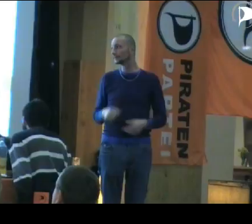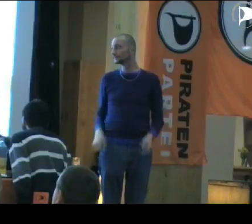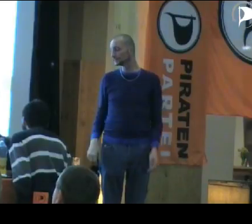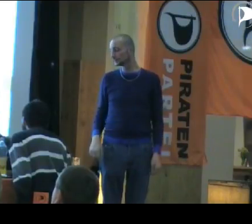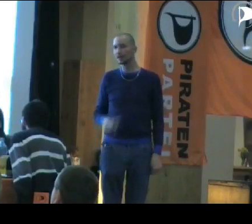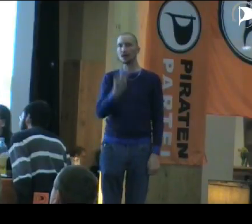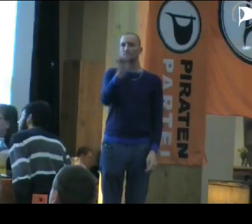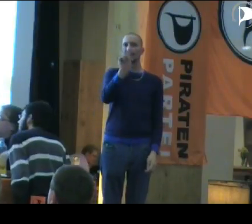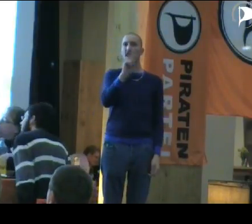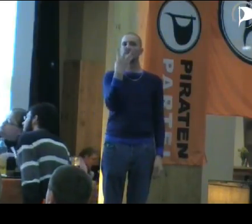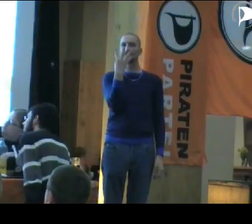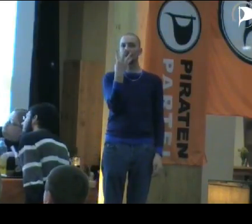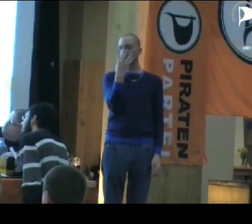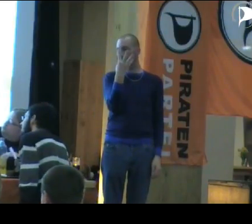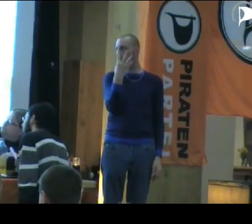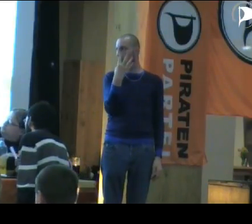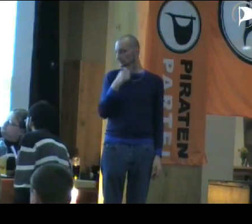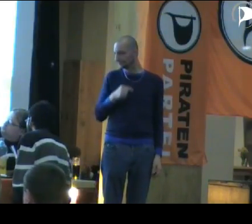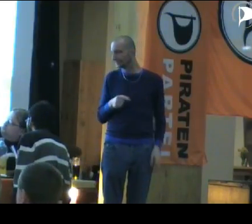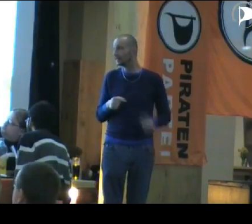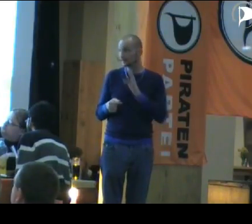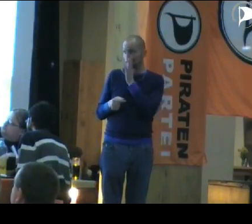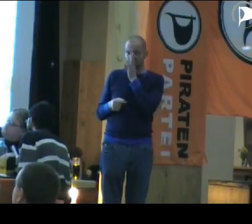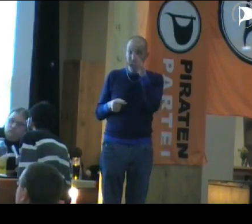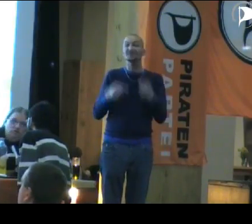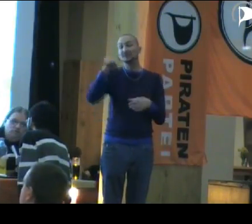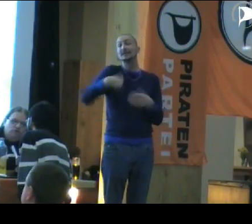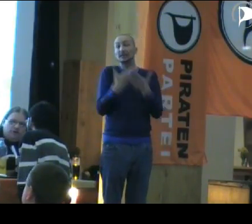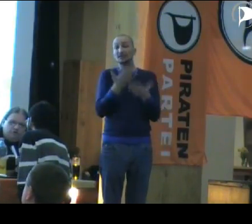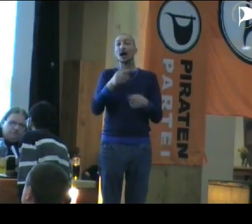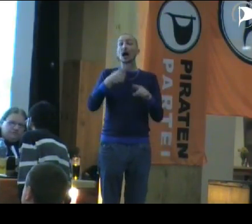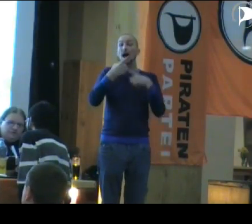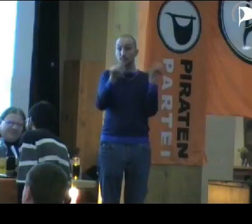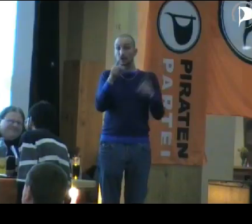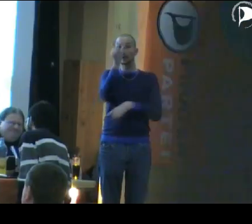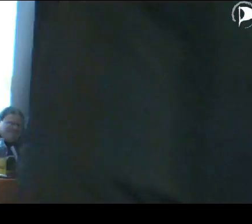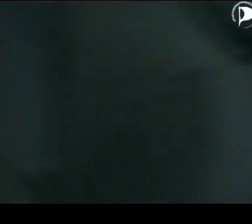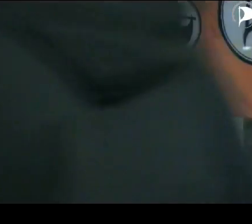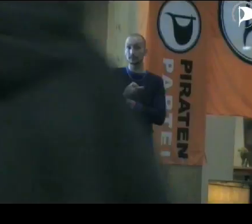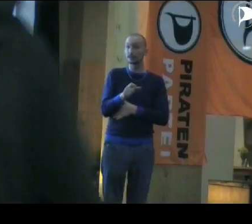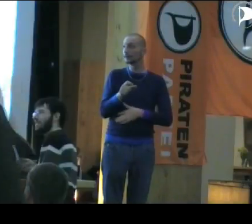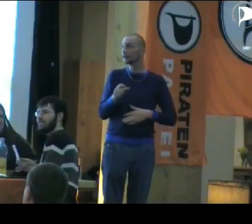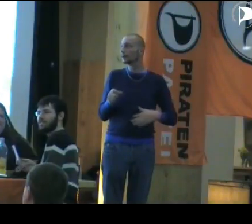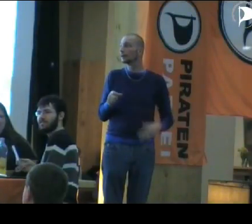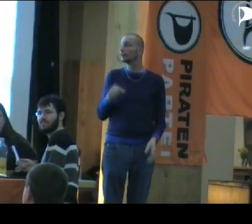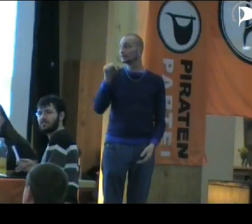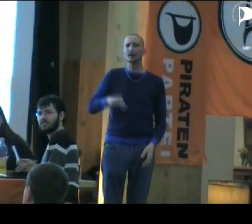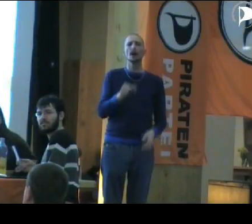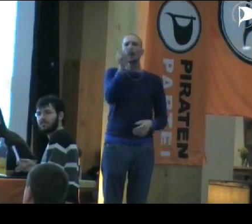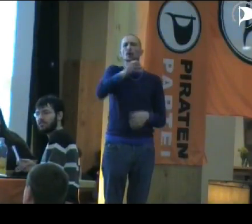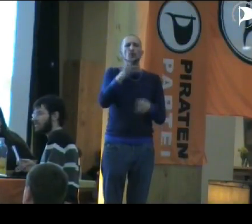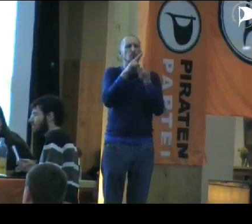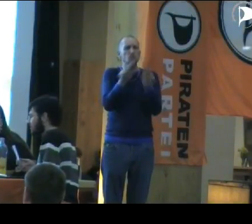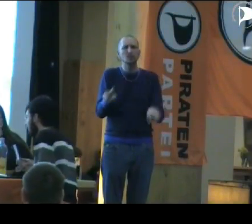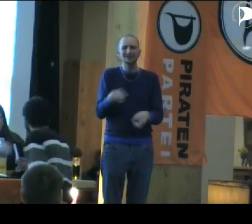ihr kürzel fragen an den kandidaten stadtplanung hat seine kandidaten eine ganze funktioniert und ich verfügte leute wurden